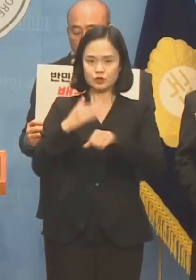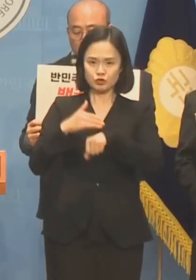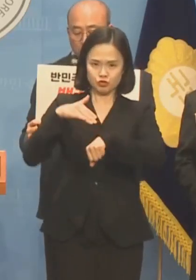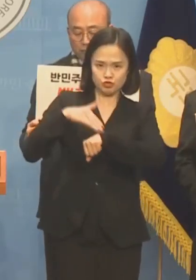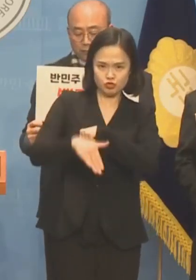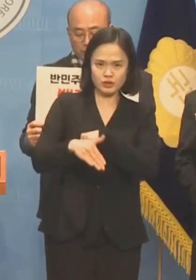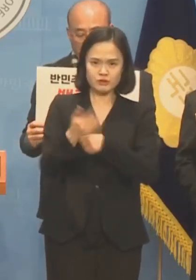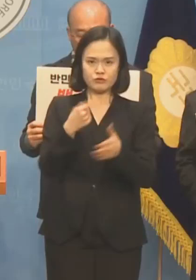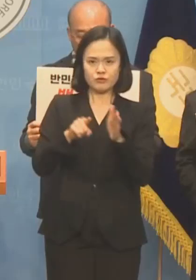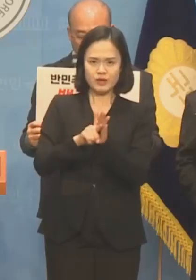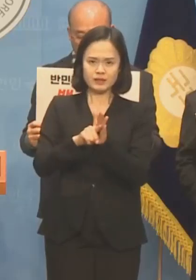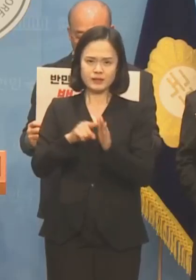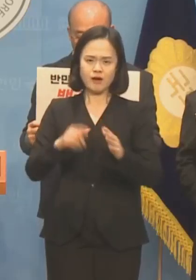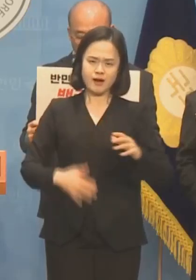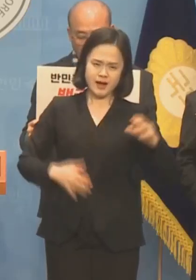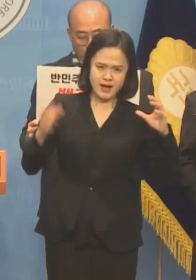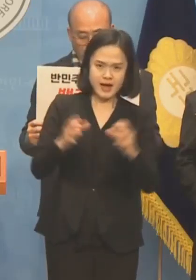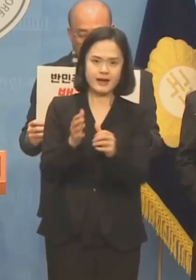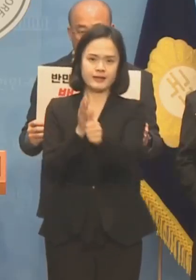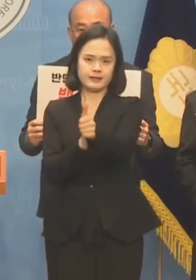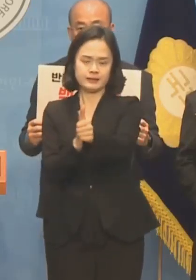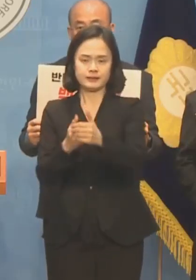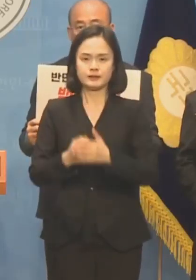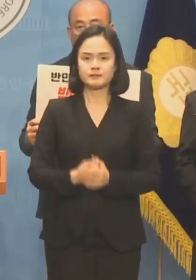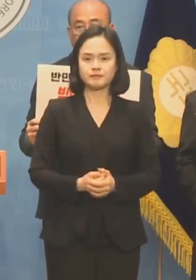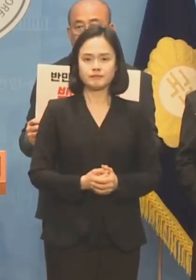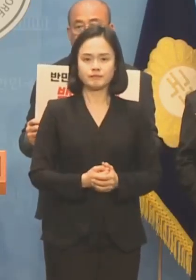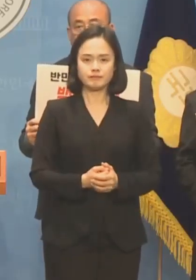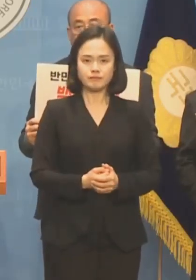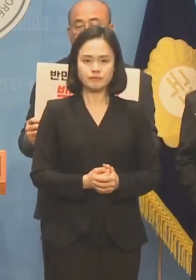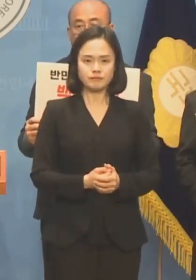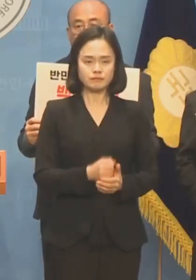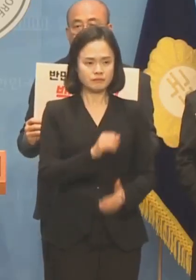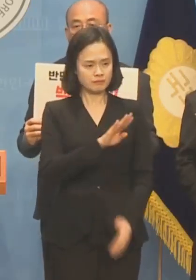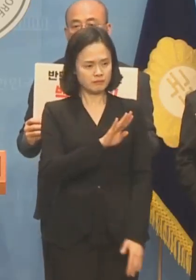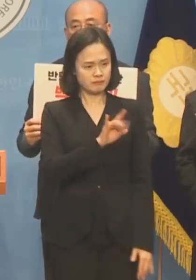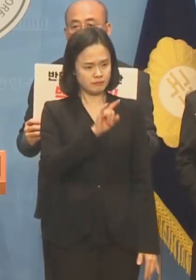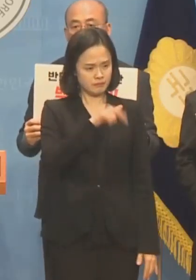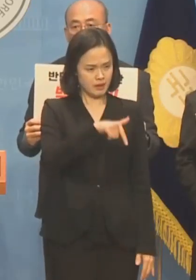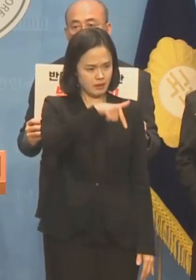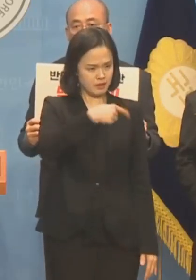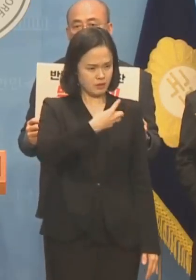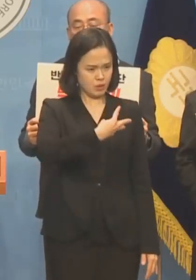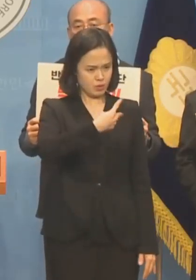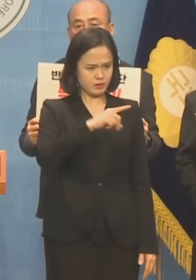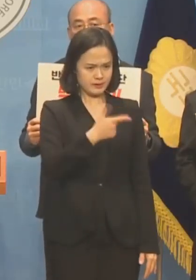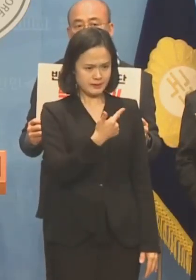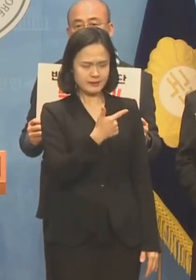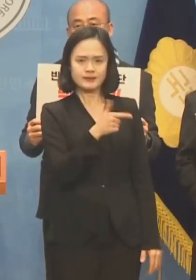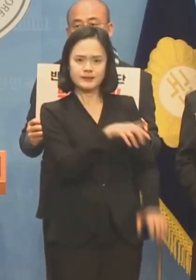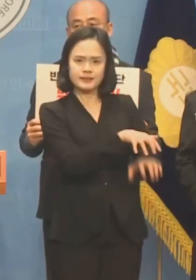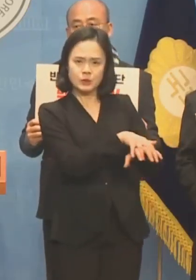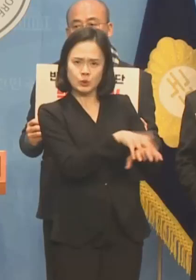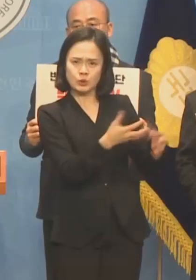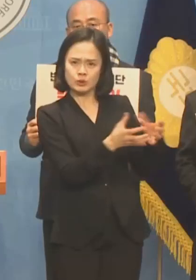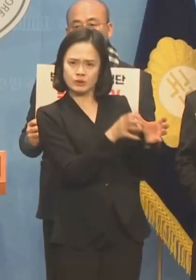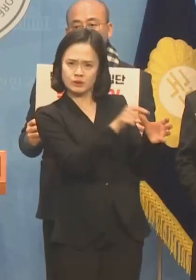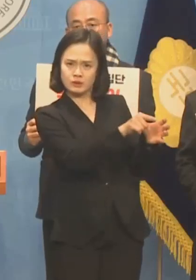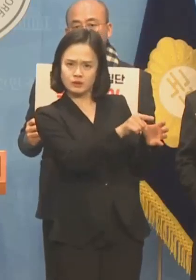자칭 반공 청년단의 내란숙의 윤석열을 비호하는 내란 동조